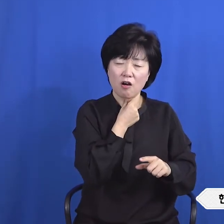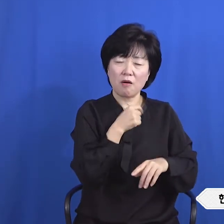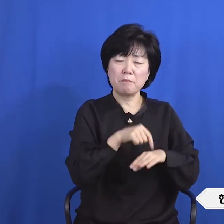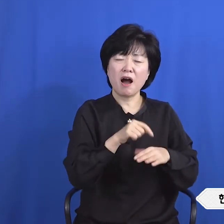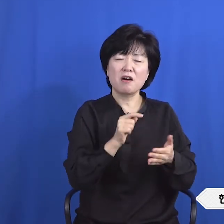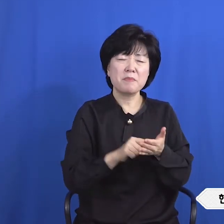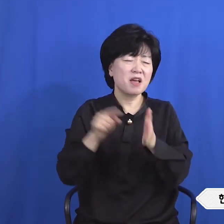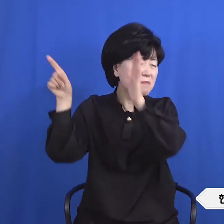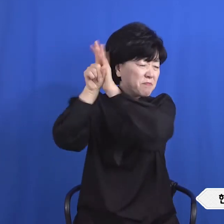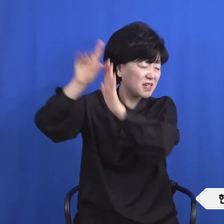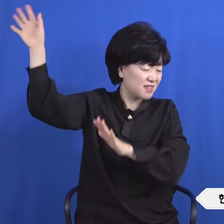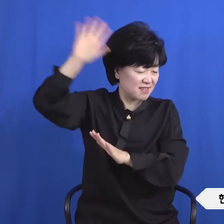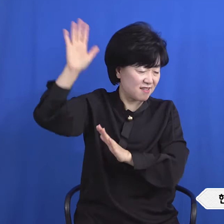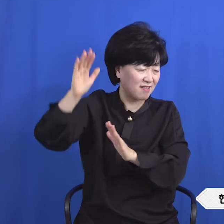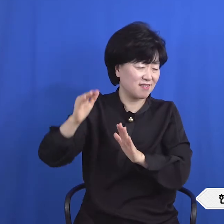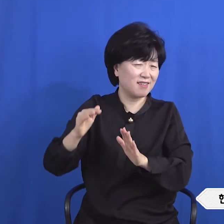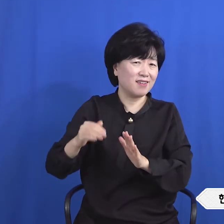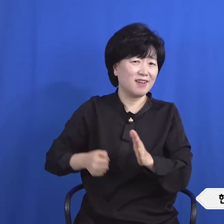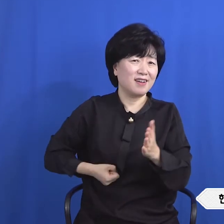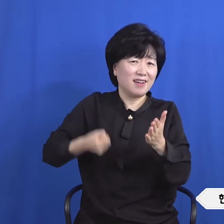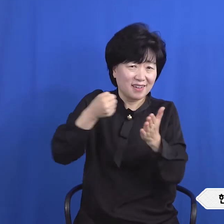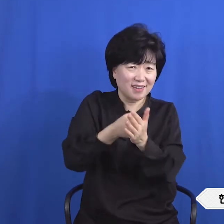하기 때문에 안 믿는 것입니다.